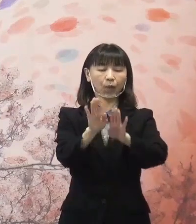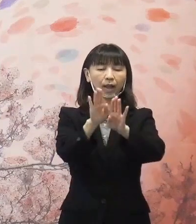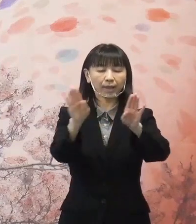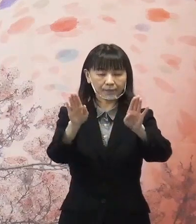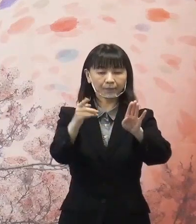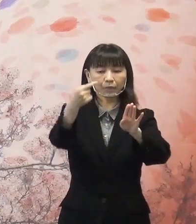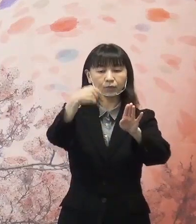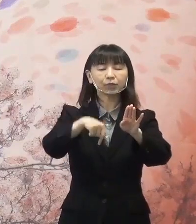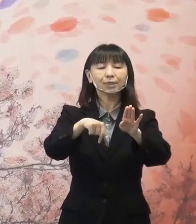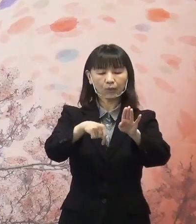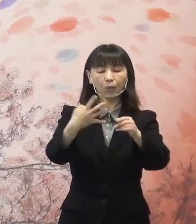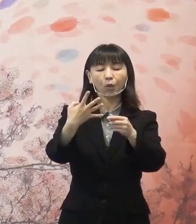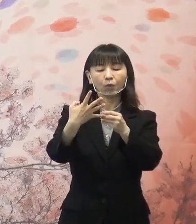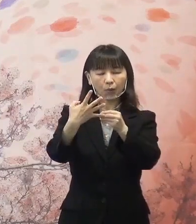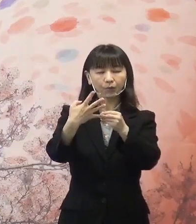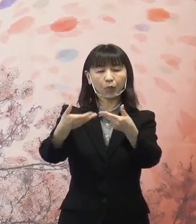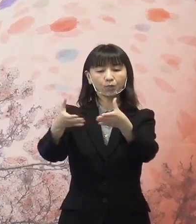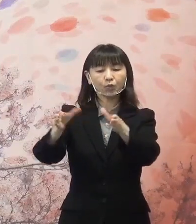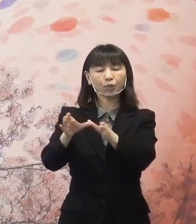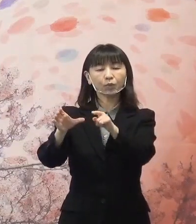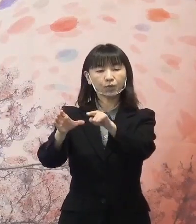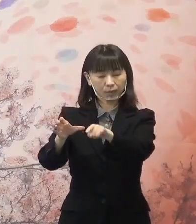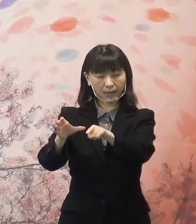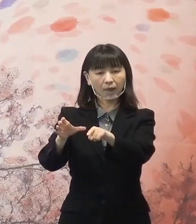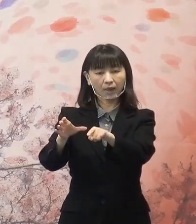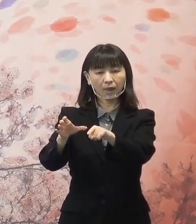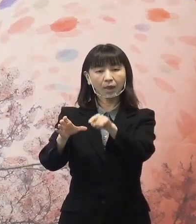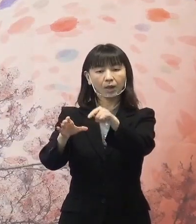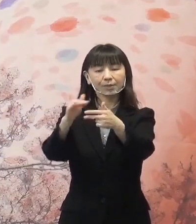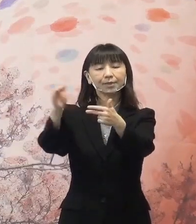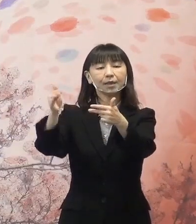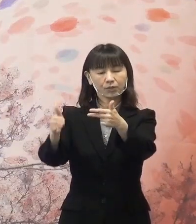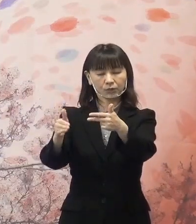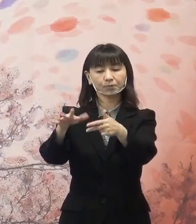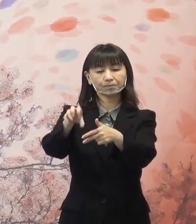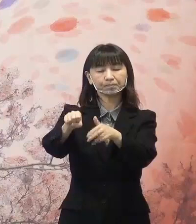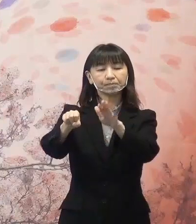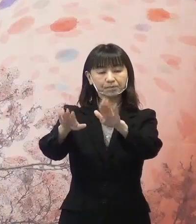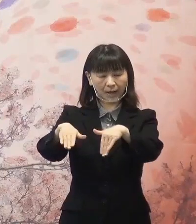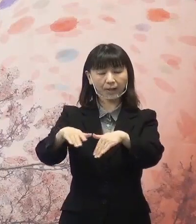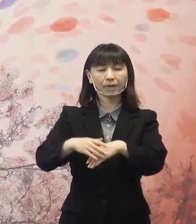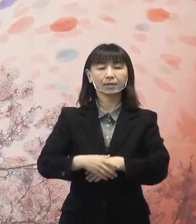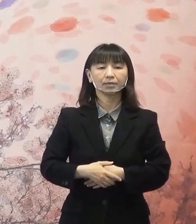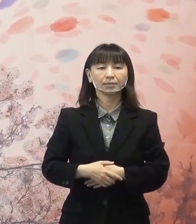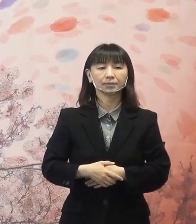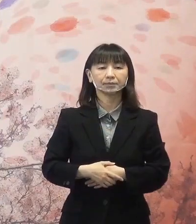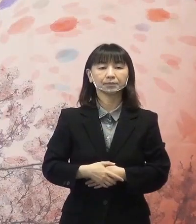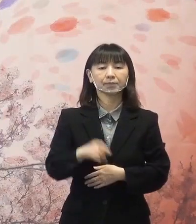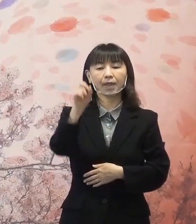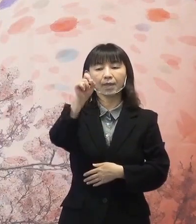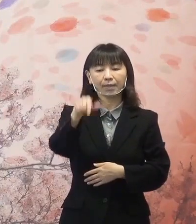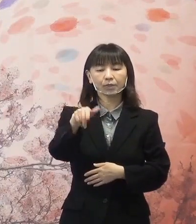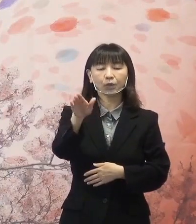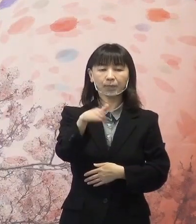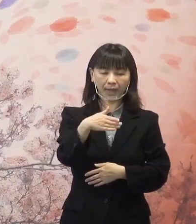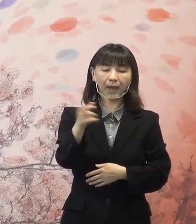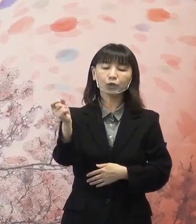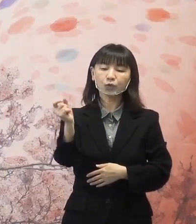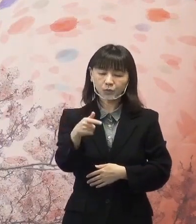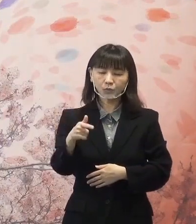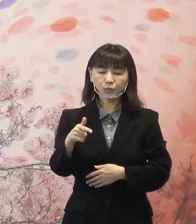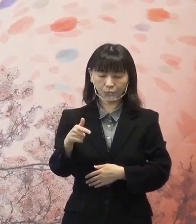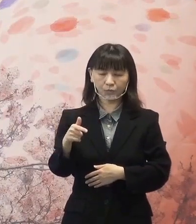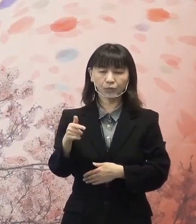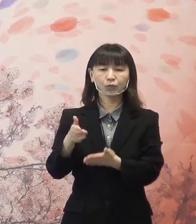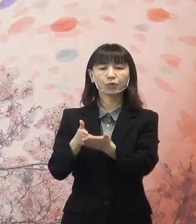その第4のブロックとして、我々としても認識しているところです。その施設は17日から、月曜日からすぐスタートするところもあれば、後